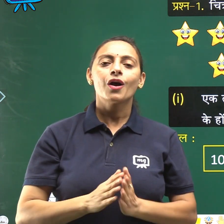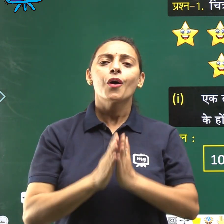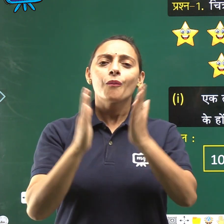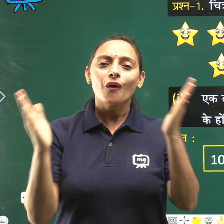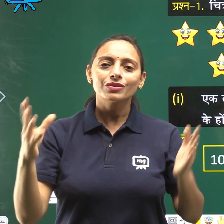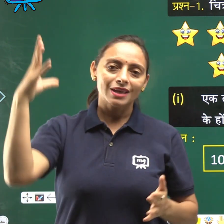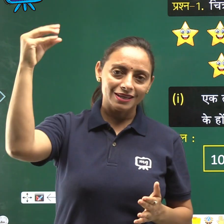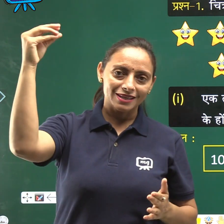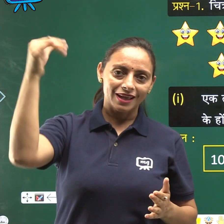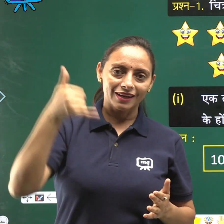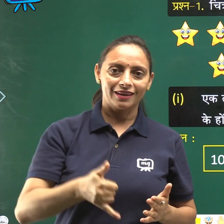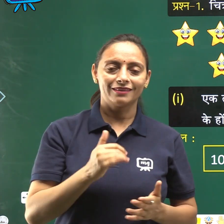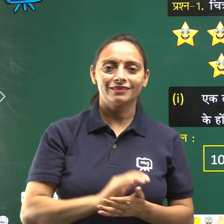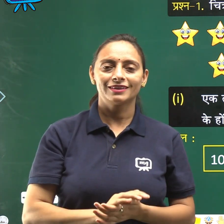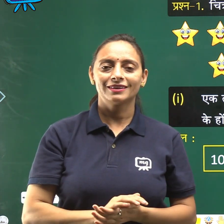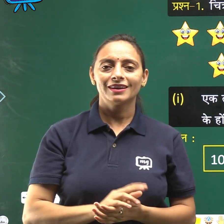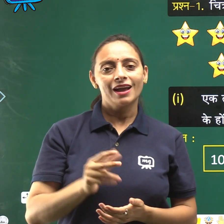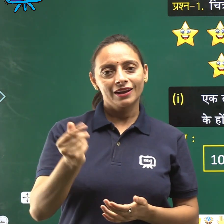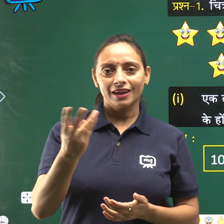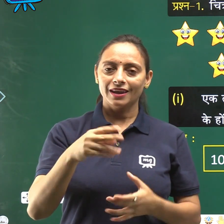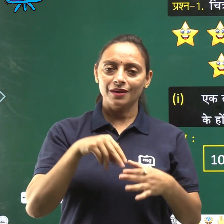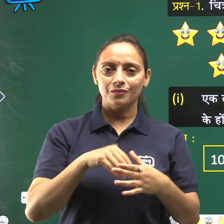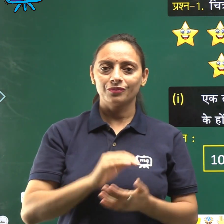सारे सितारे हैं। इनको हम गिने